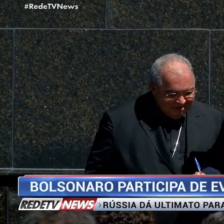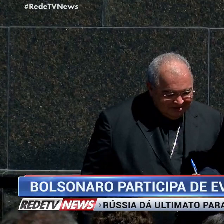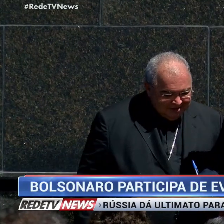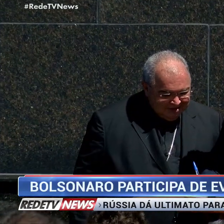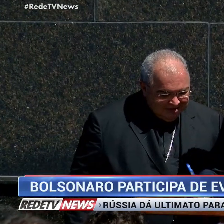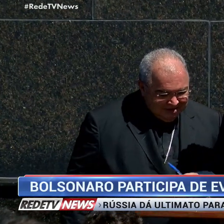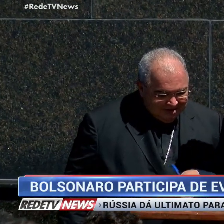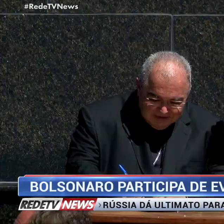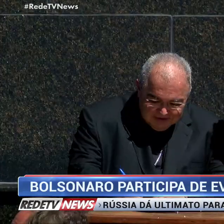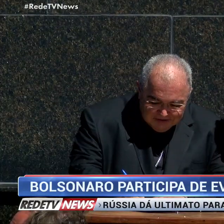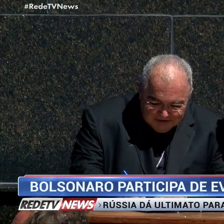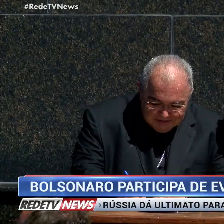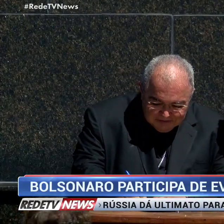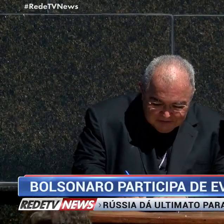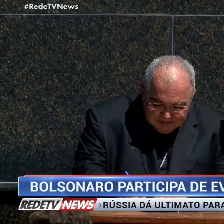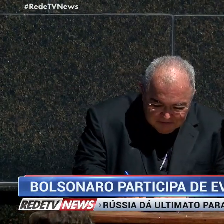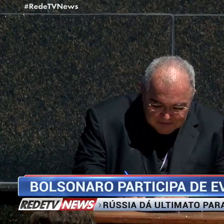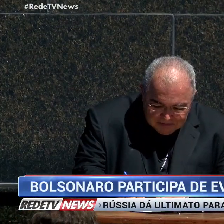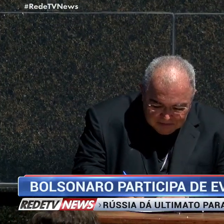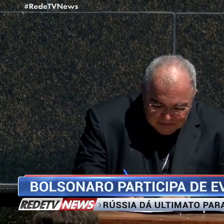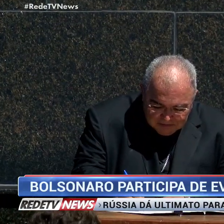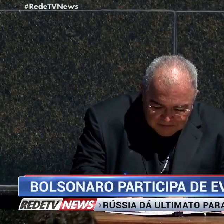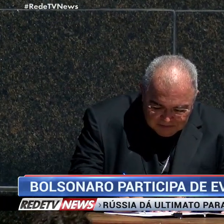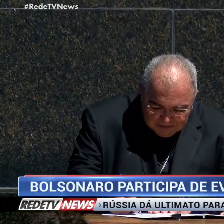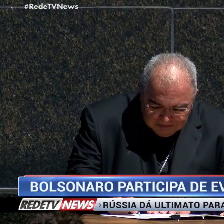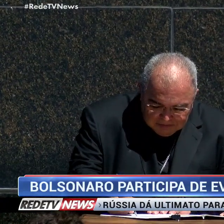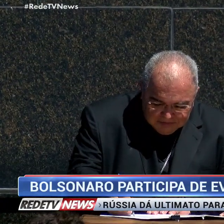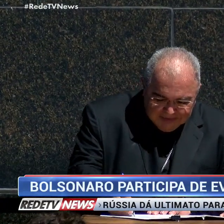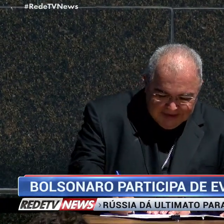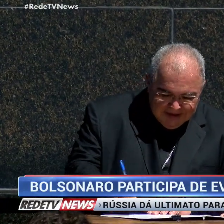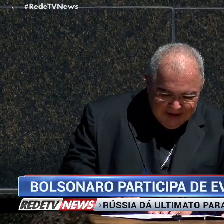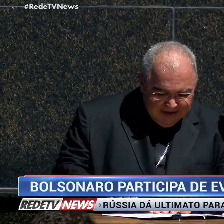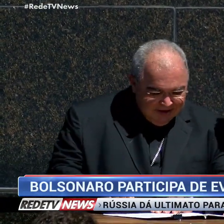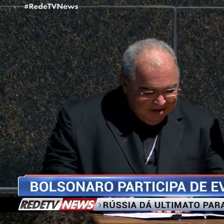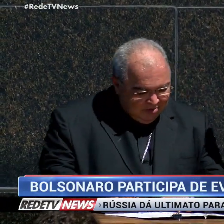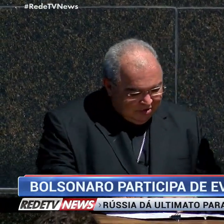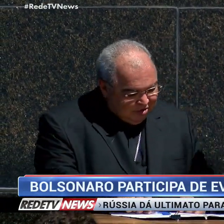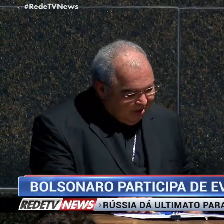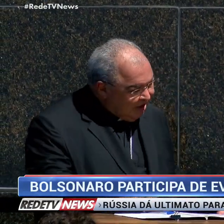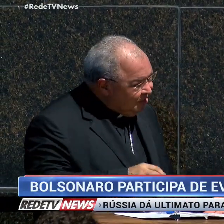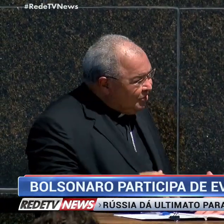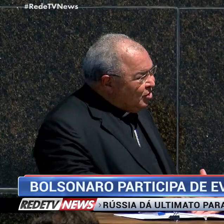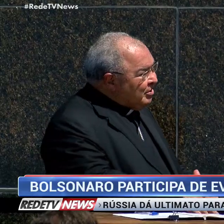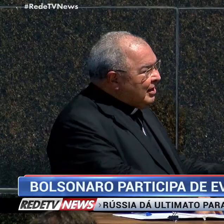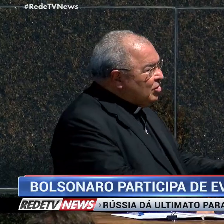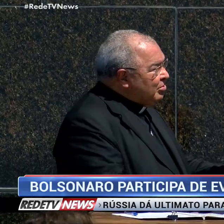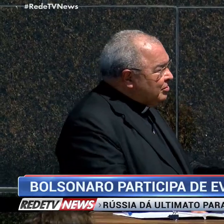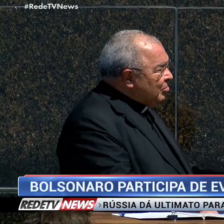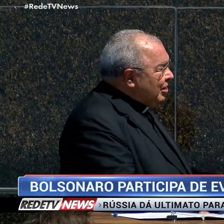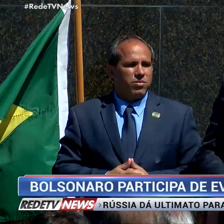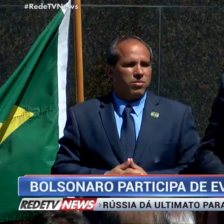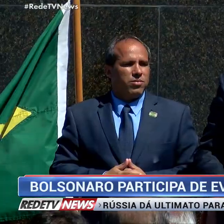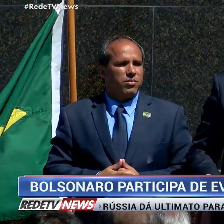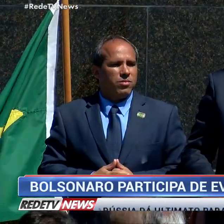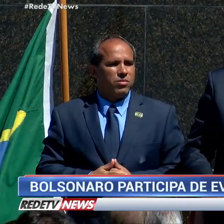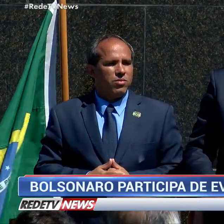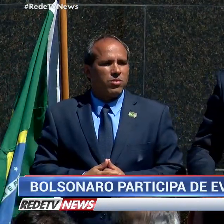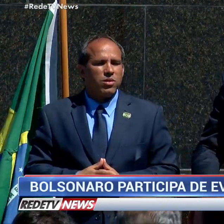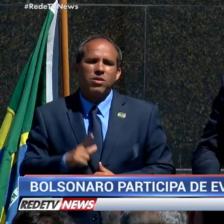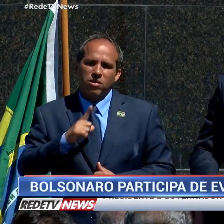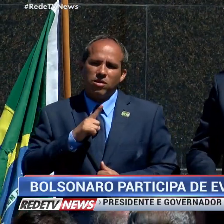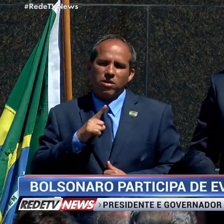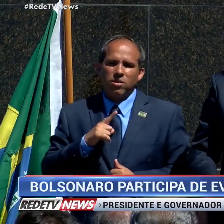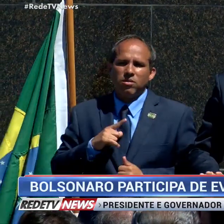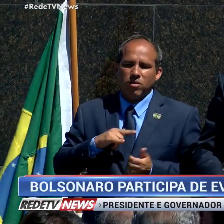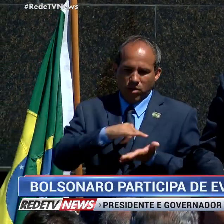um protocolo de intenções entre a Arquidiocese do Rio e o governo federal para a conservação e o acesso ao Santuário do Cristo. Um